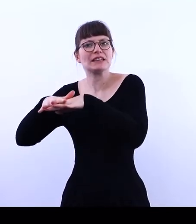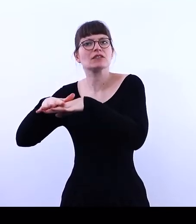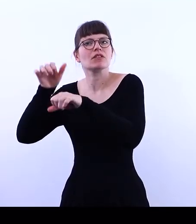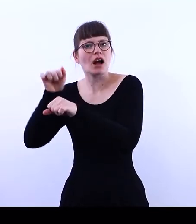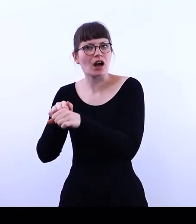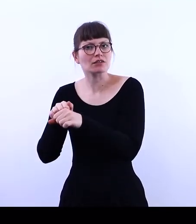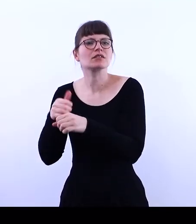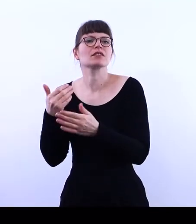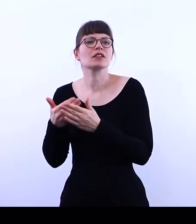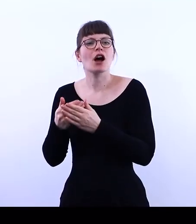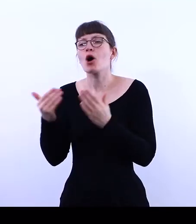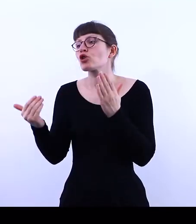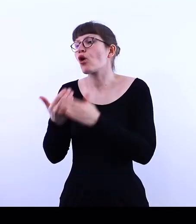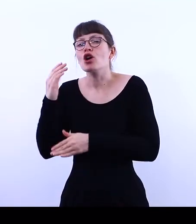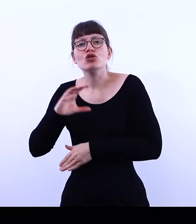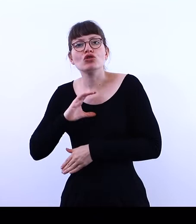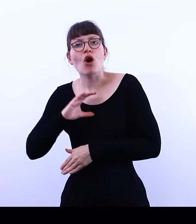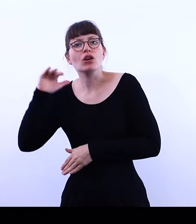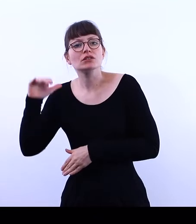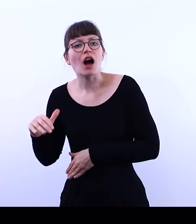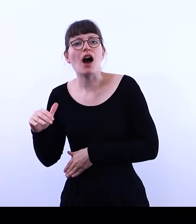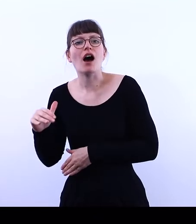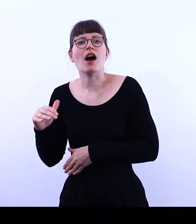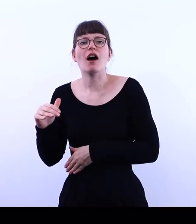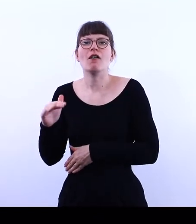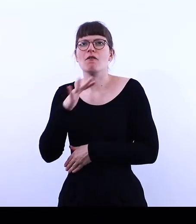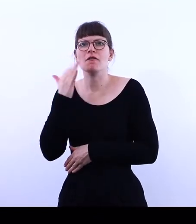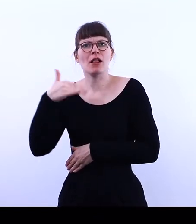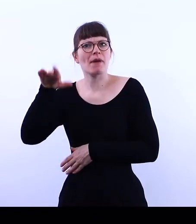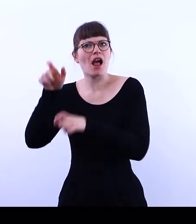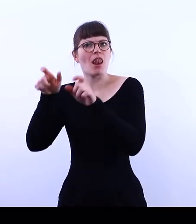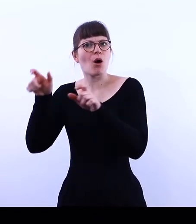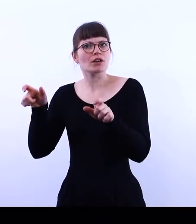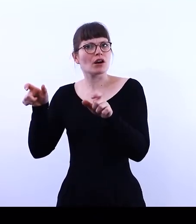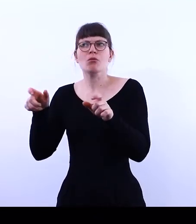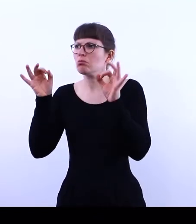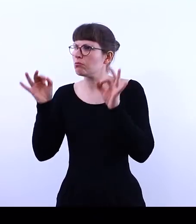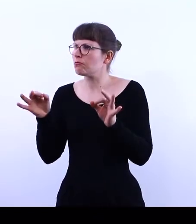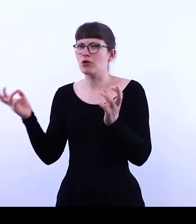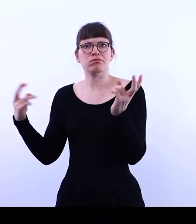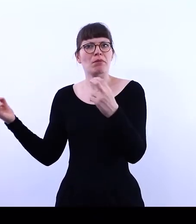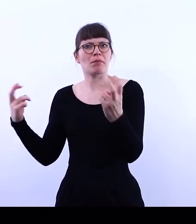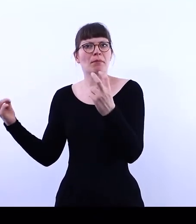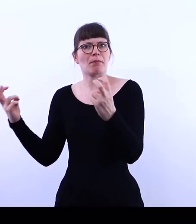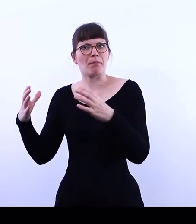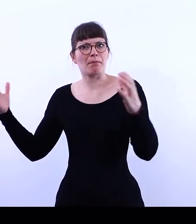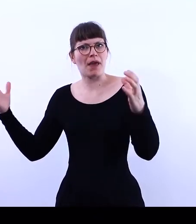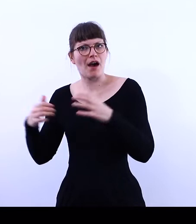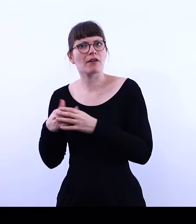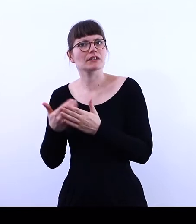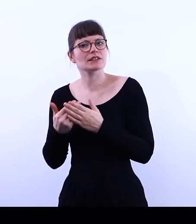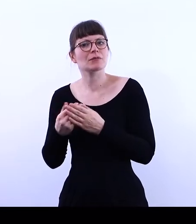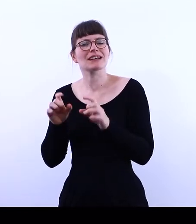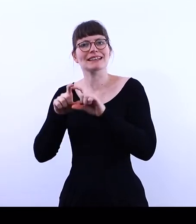Zusammenhang vielleicht auch neue Chancen sich entwickelt haben, nämlich dass ganz viel mehr Leute einfach auch mit dabei sein konnten und haben uns diesem Thema